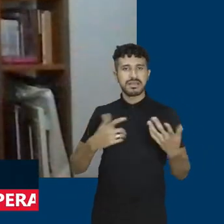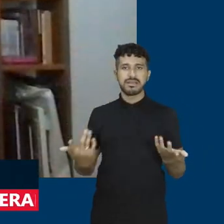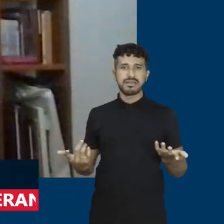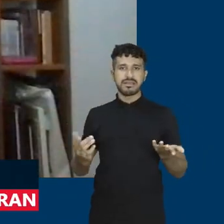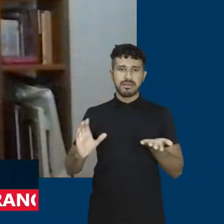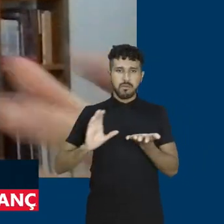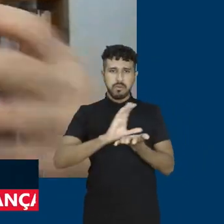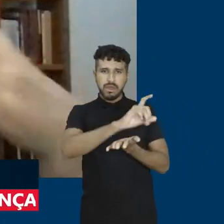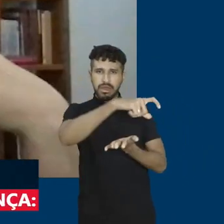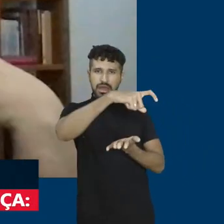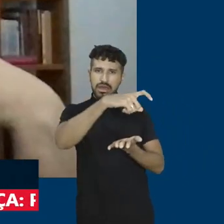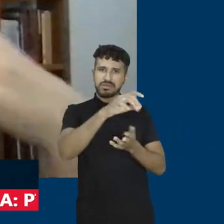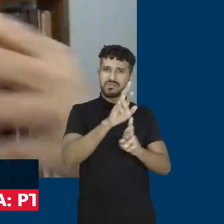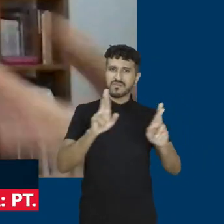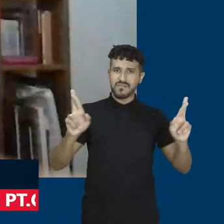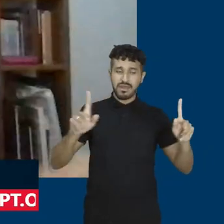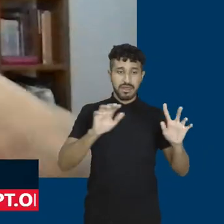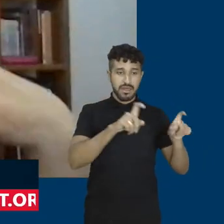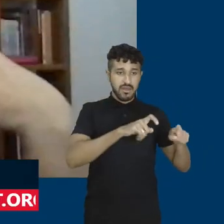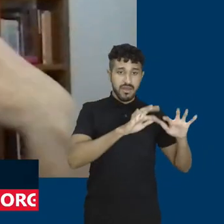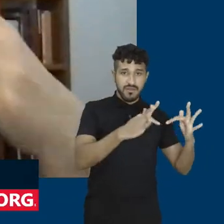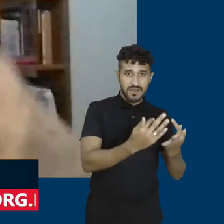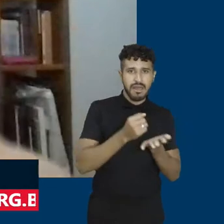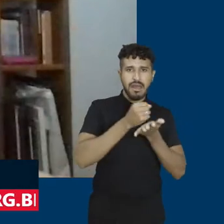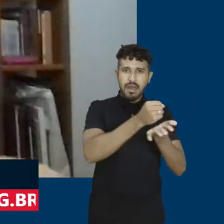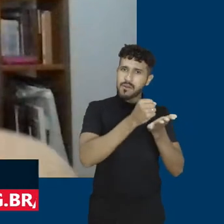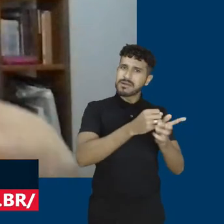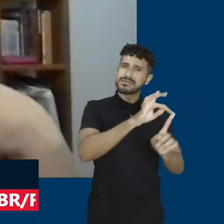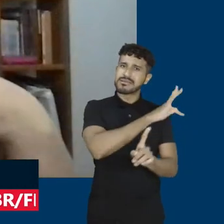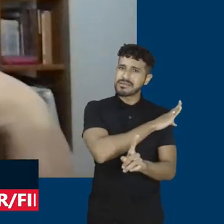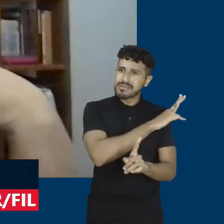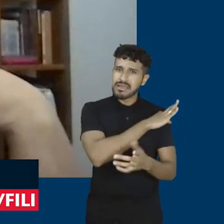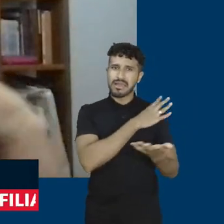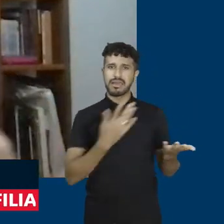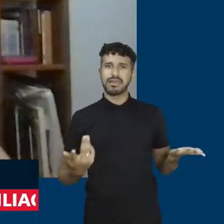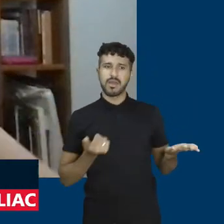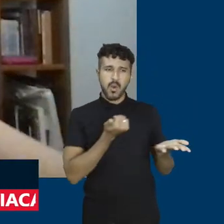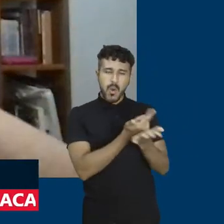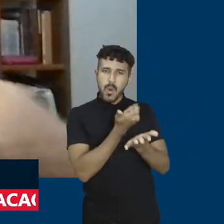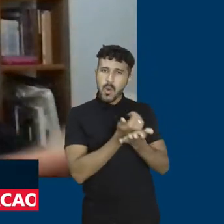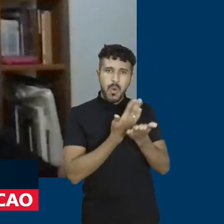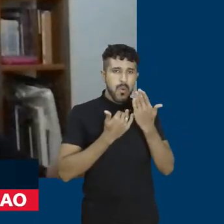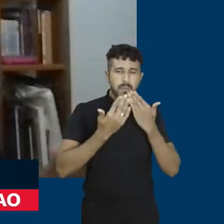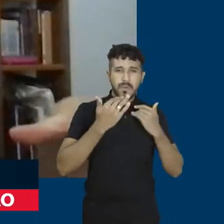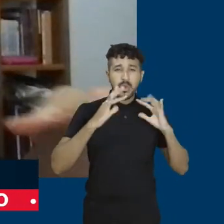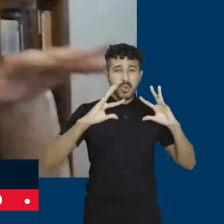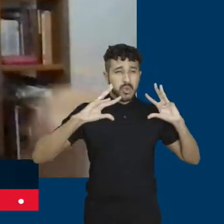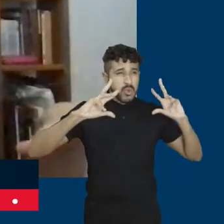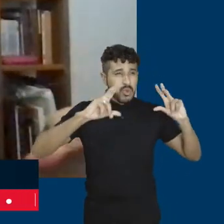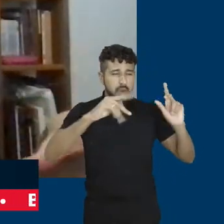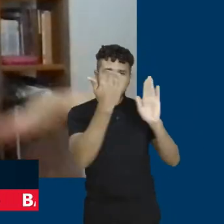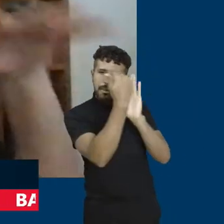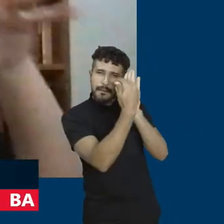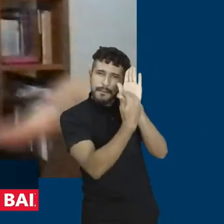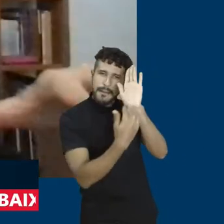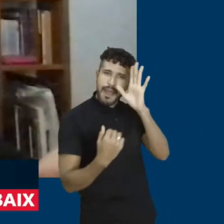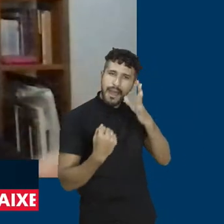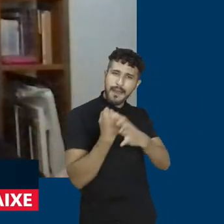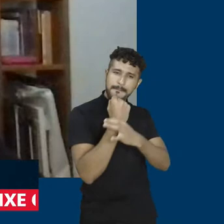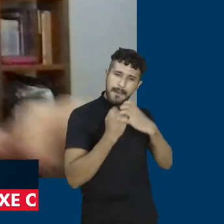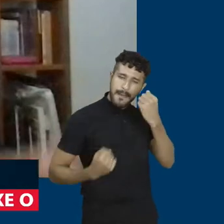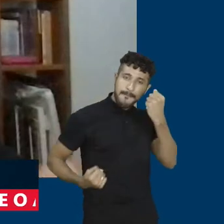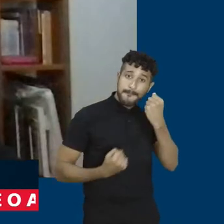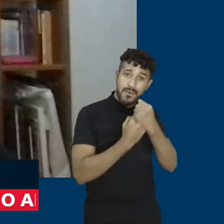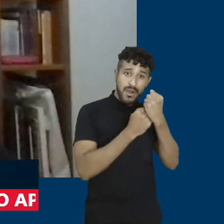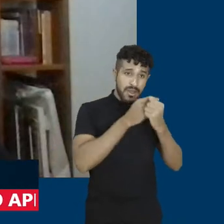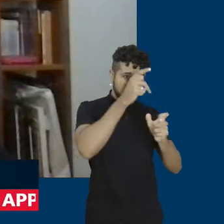crédito diferenciado para a agricultura familiar, assistência técnica, programa de aquisição de alimentos, quer dizer, toda a rede de apoio e suporte para quem